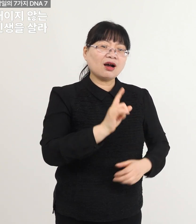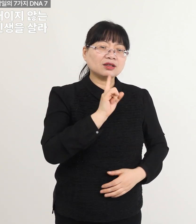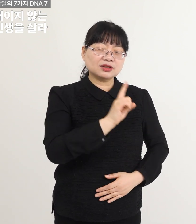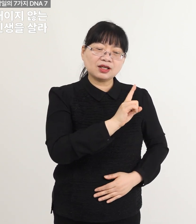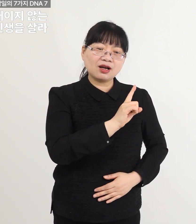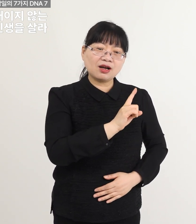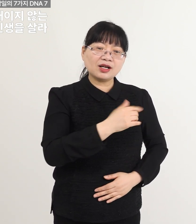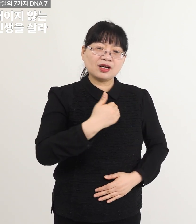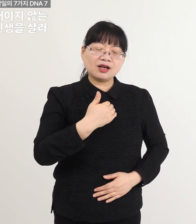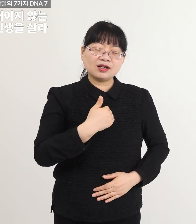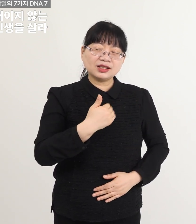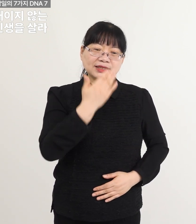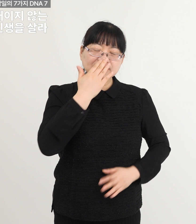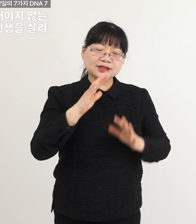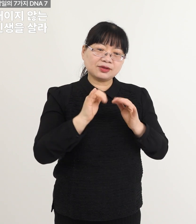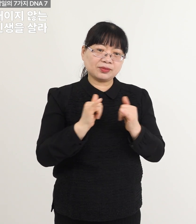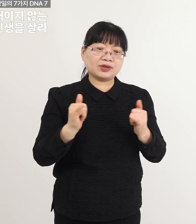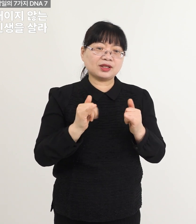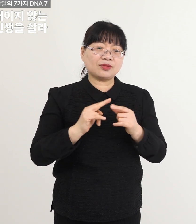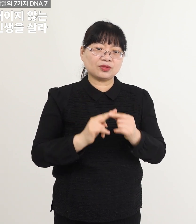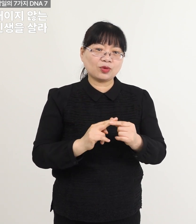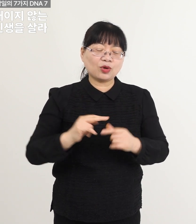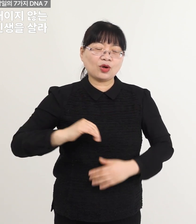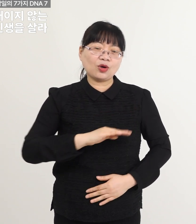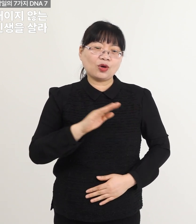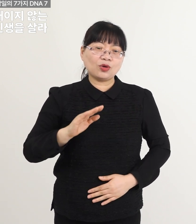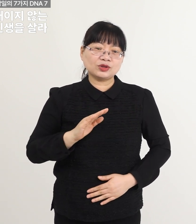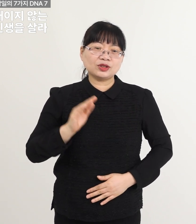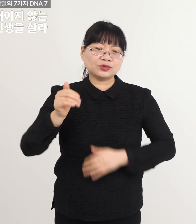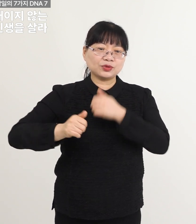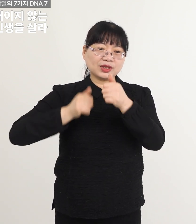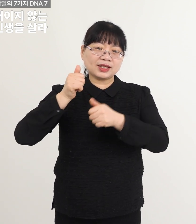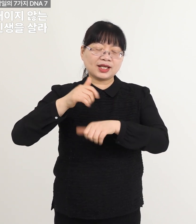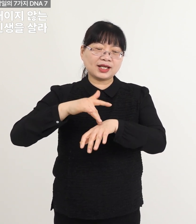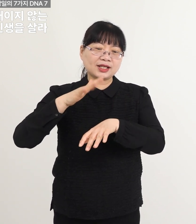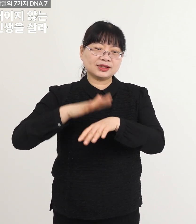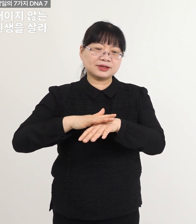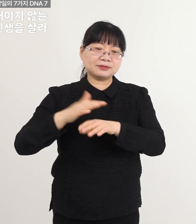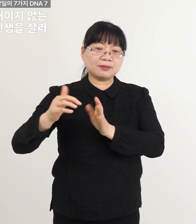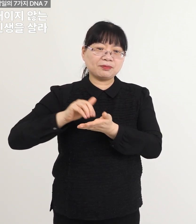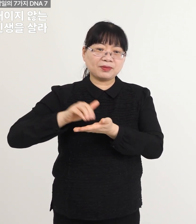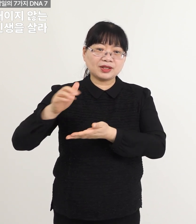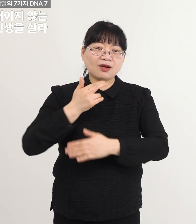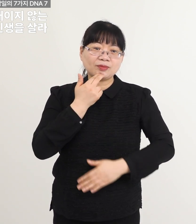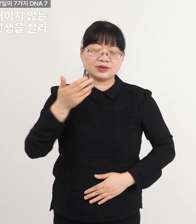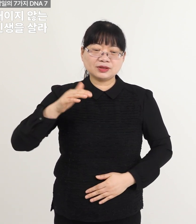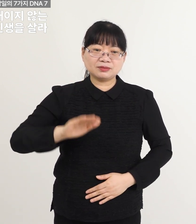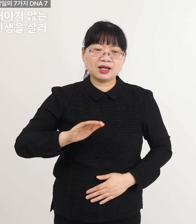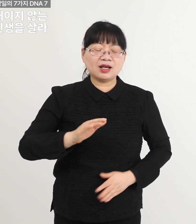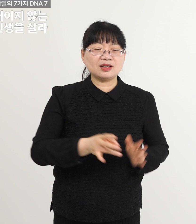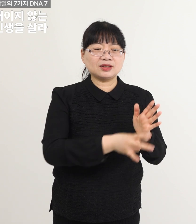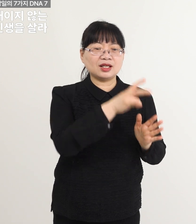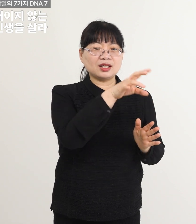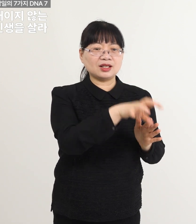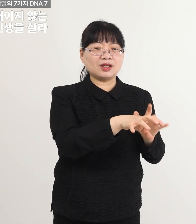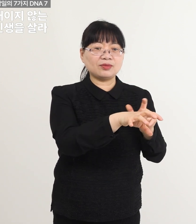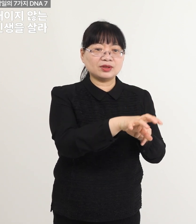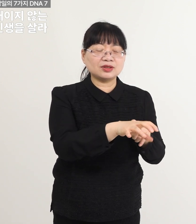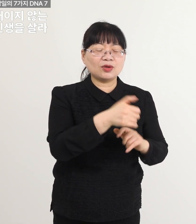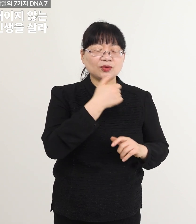이스라엘 백성이나 우리 조상의 관습을 배척한 일이 없는데 예루살렘에서 로마인의